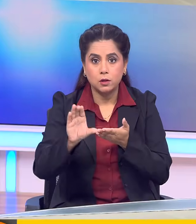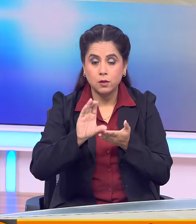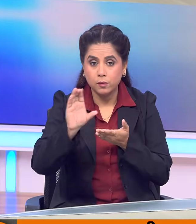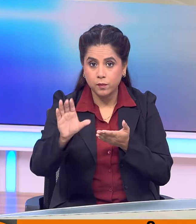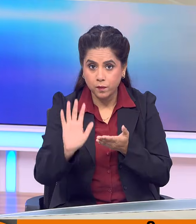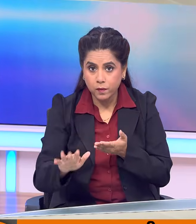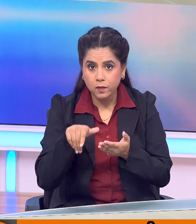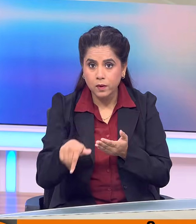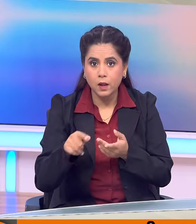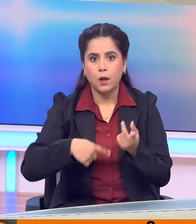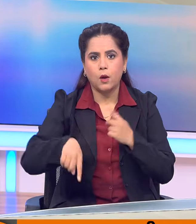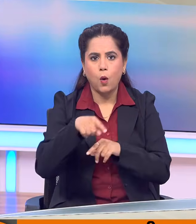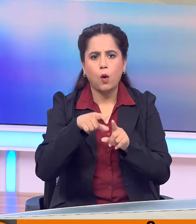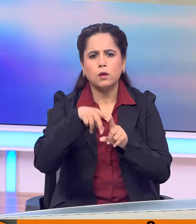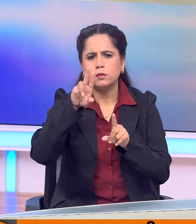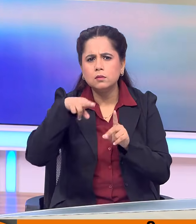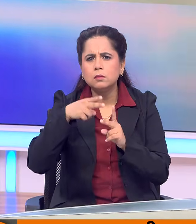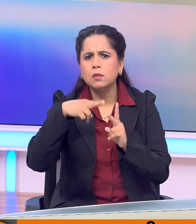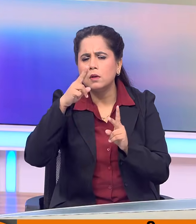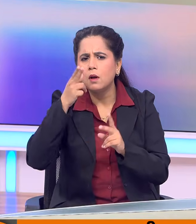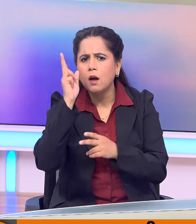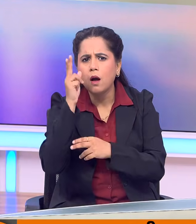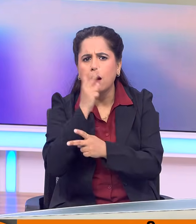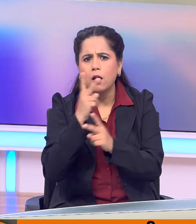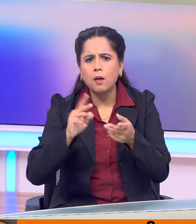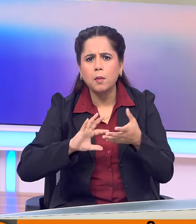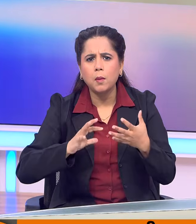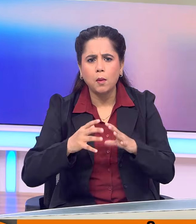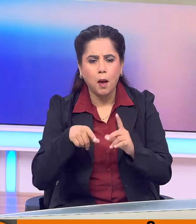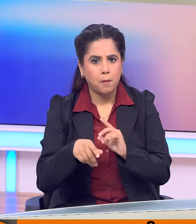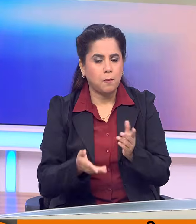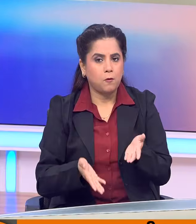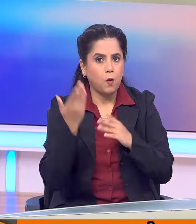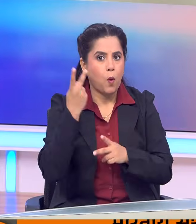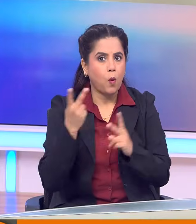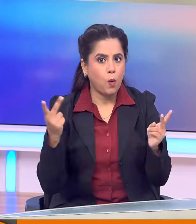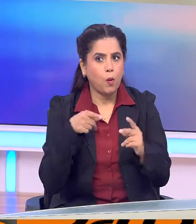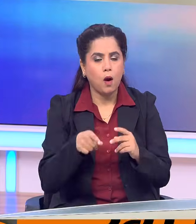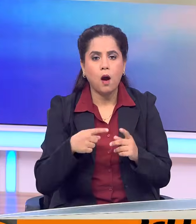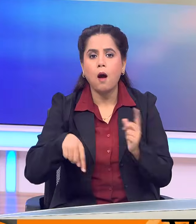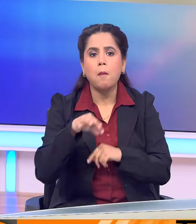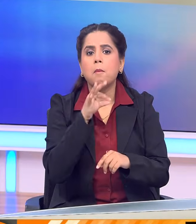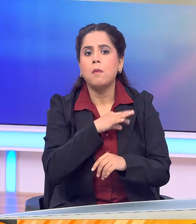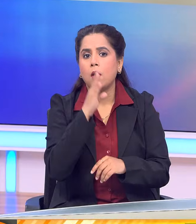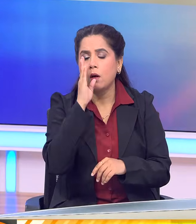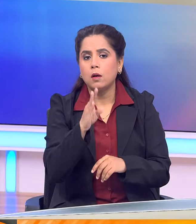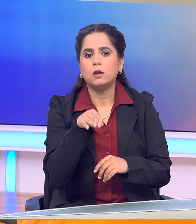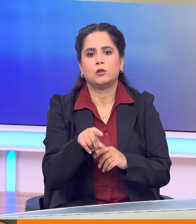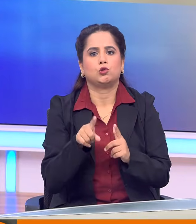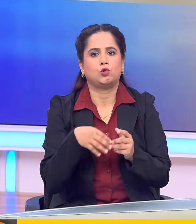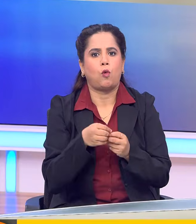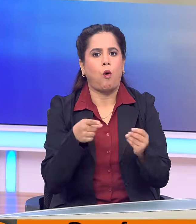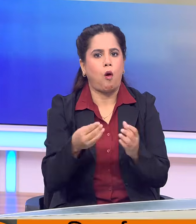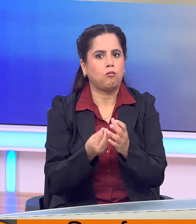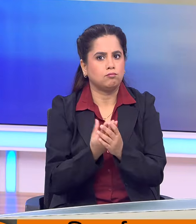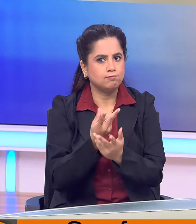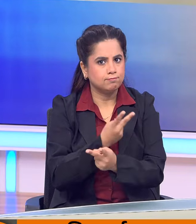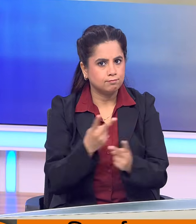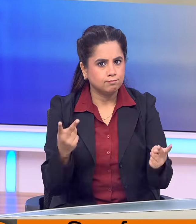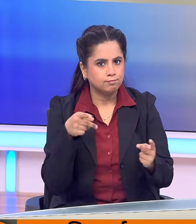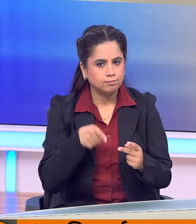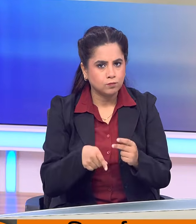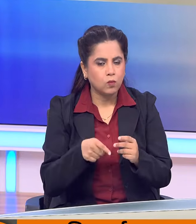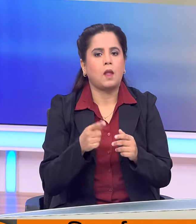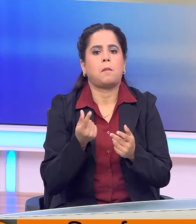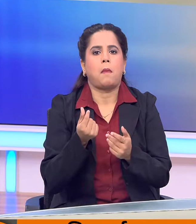घरेलू बाजार की मजबूती ने मैन्युफैक्चरिंग को गति दी, जिसका सीधा लाभ रोजगार सृजन और पूंजी